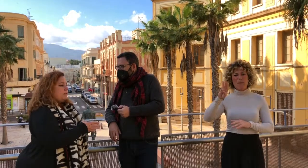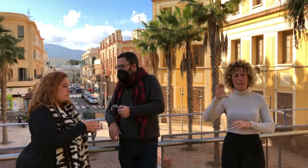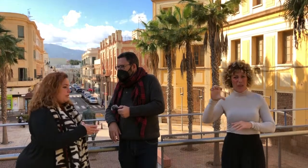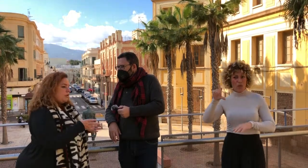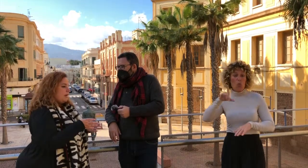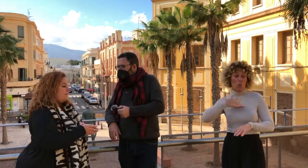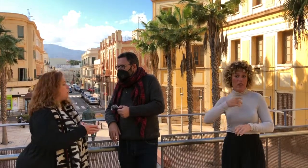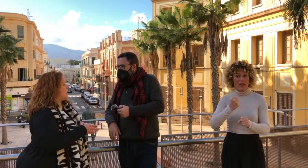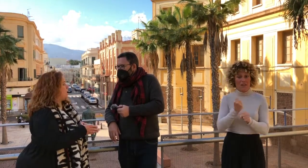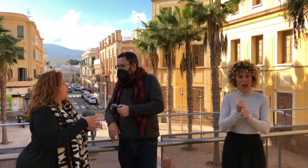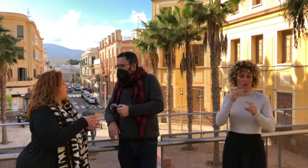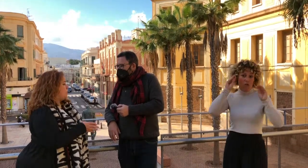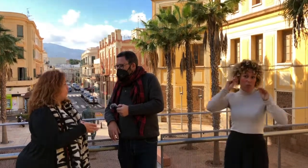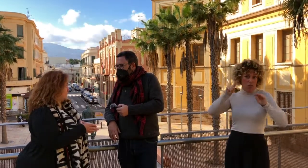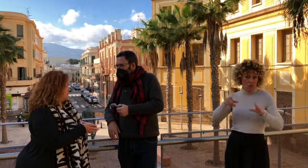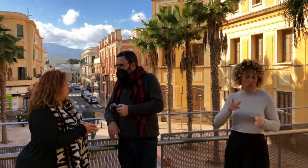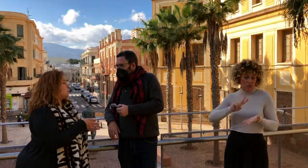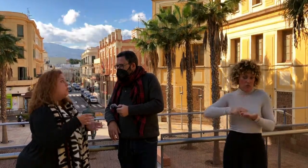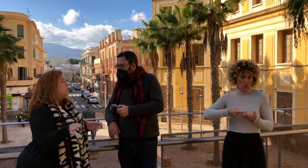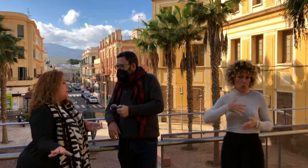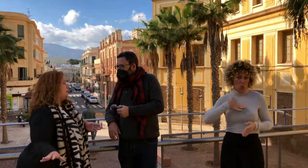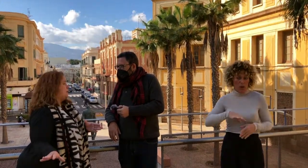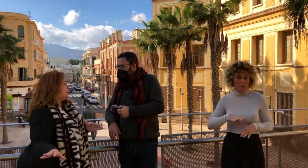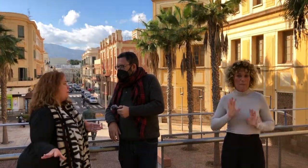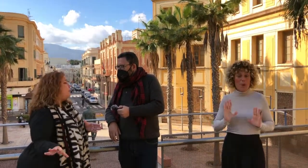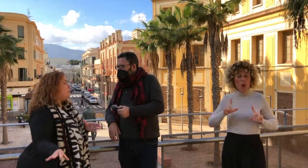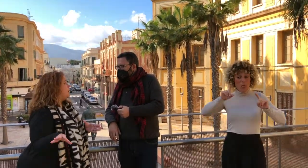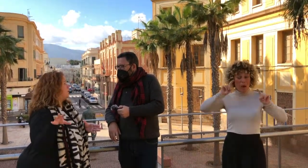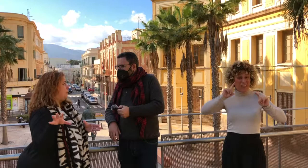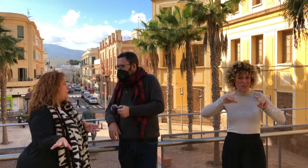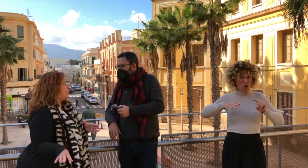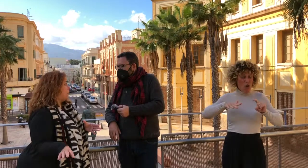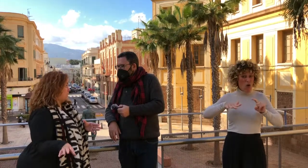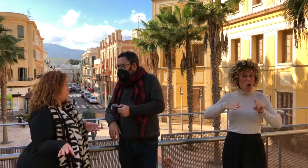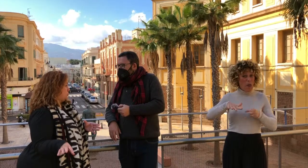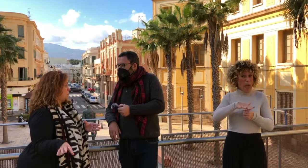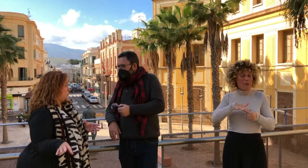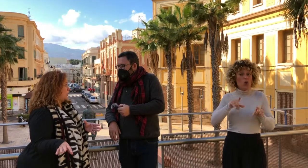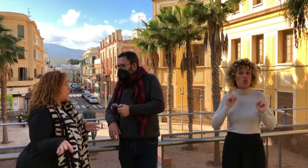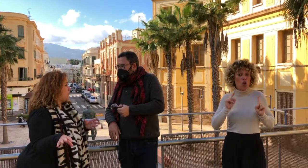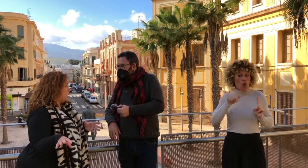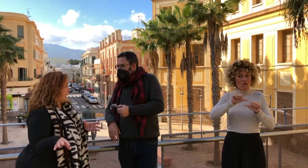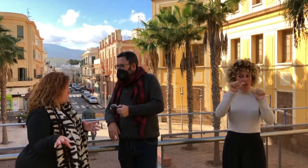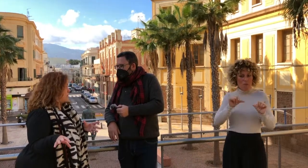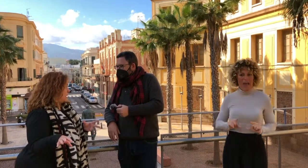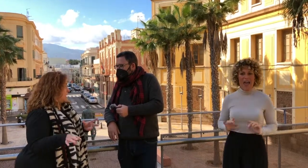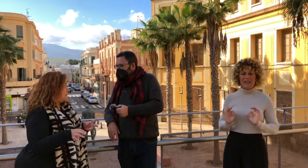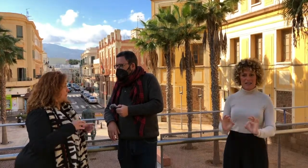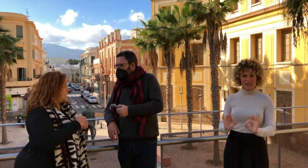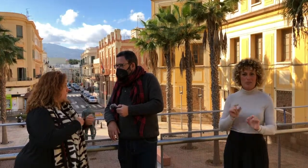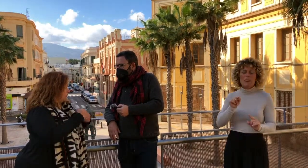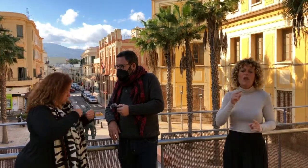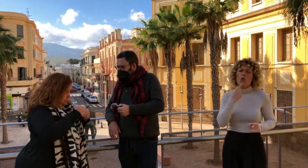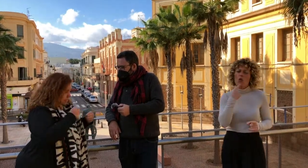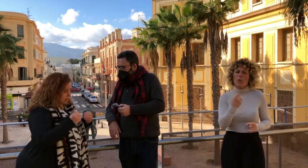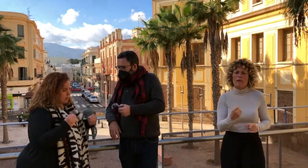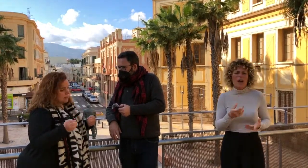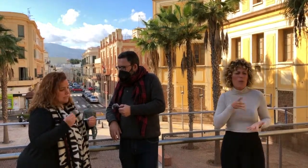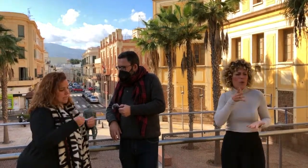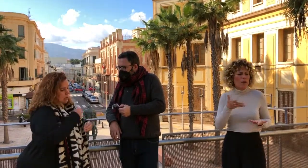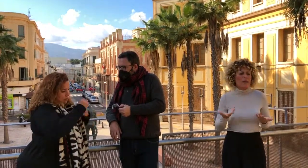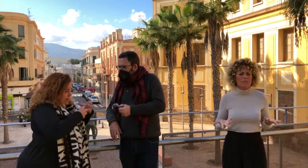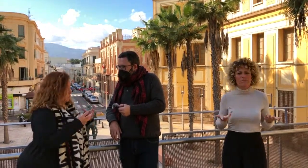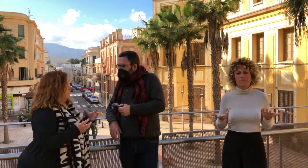pero en el formación, en el ámbito educativo, solo está de esta forma y por estos medios. Ajá. Es complicado porque es que